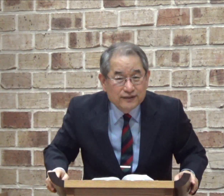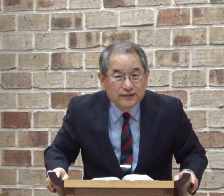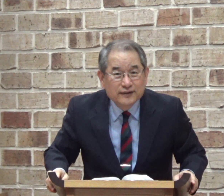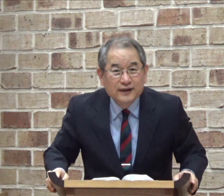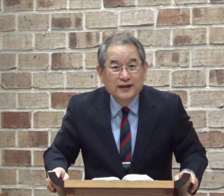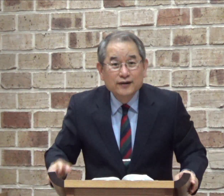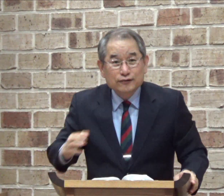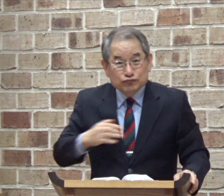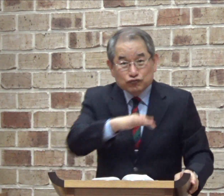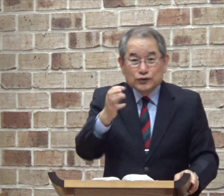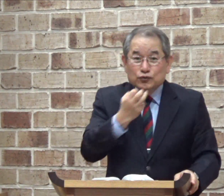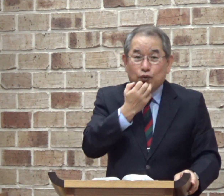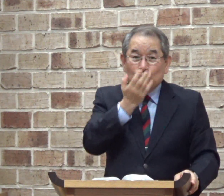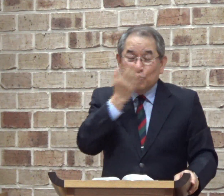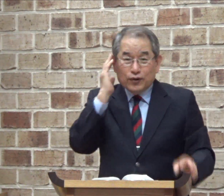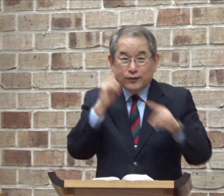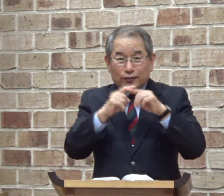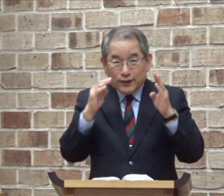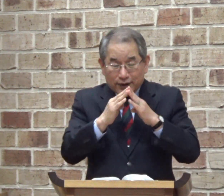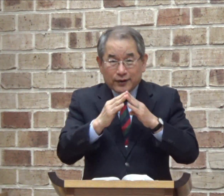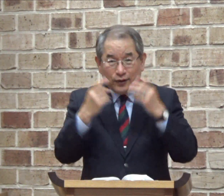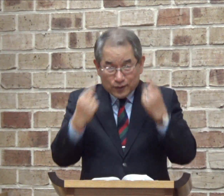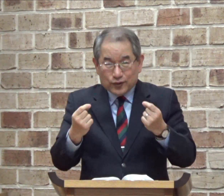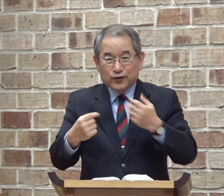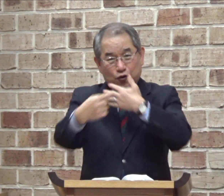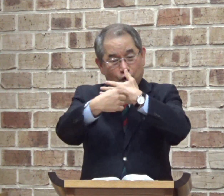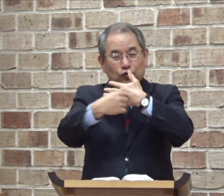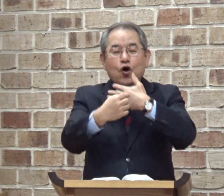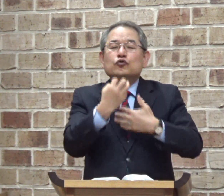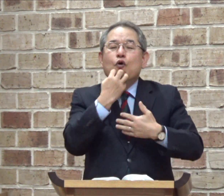겉은 서울농합교회지만 안에는 안디옥 교회처럼 우리가 살았으면 좋겠습니다.